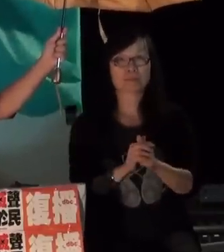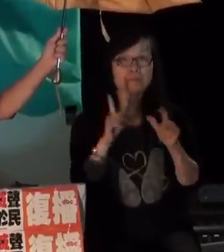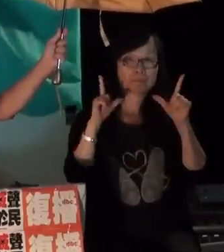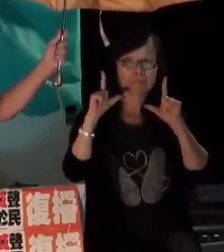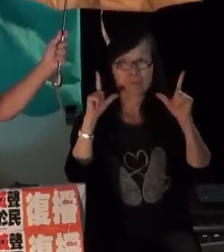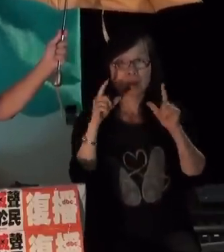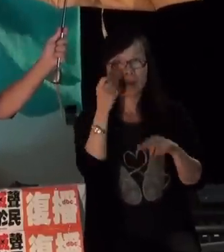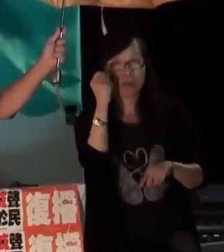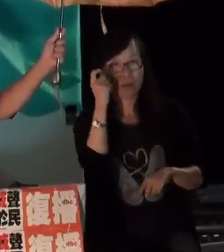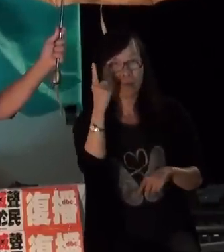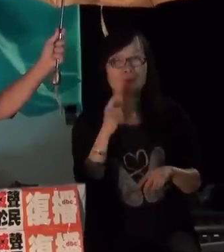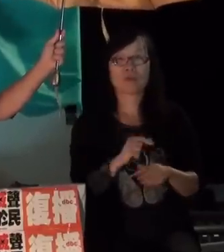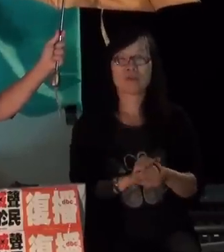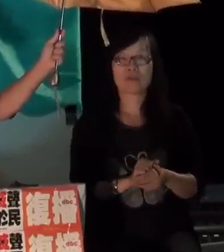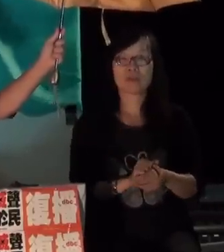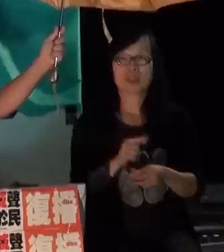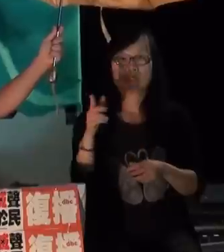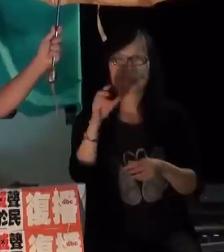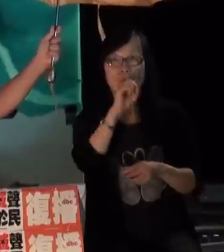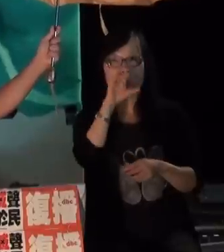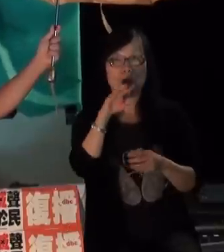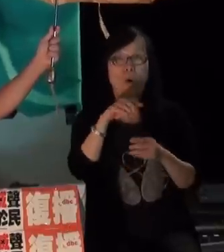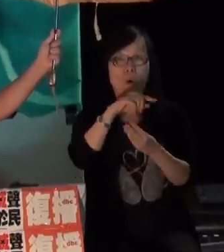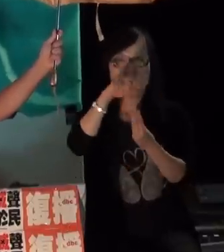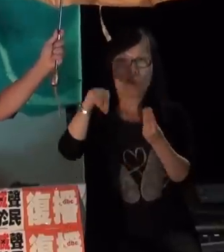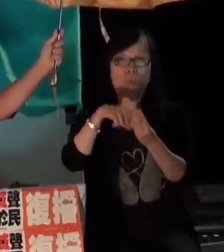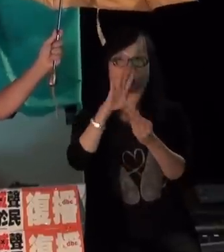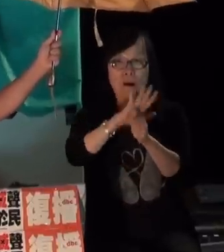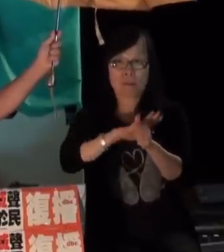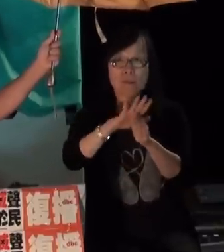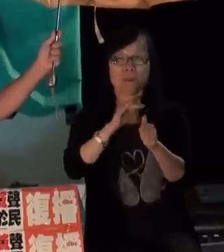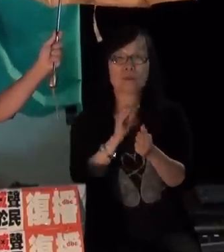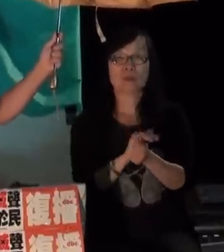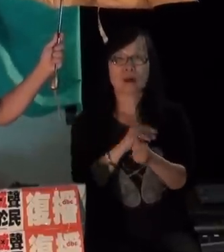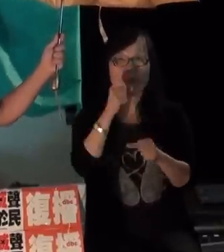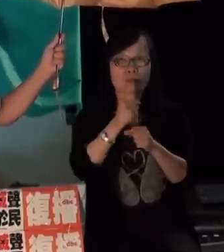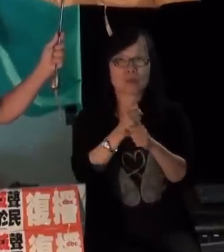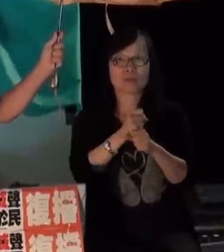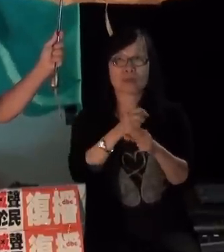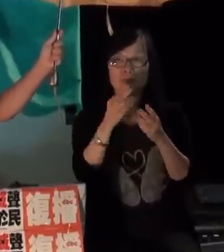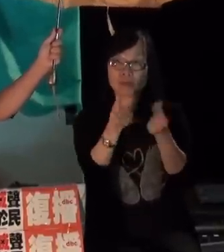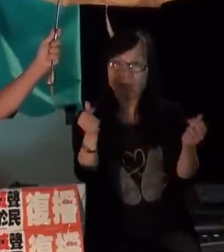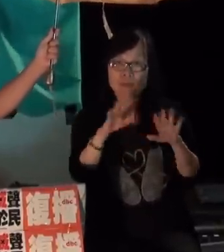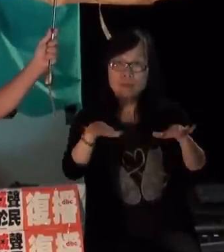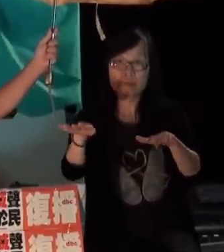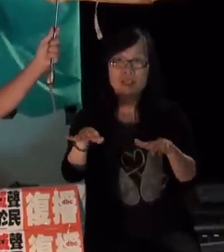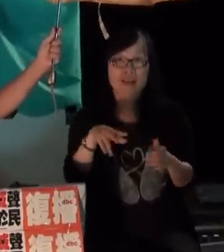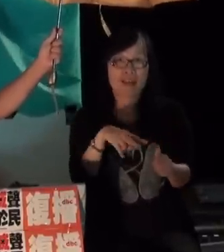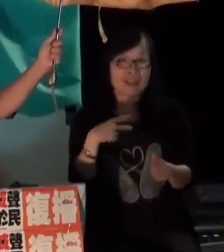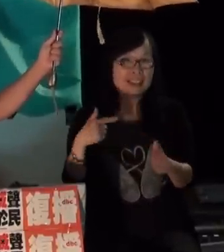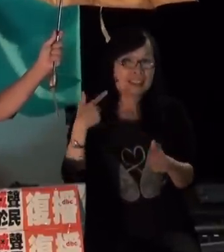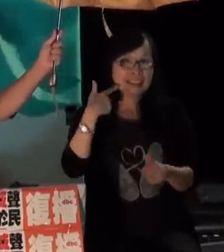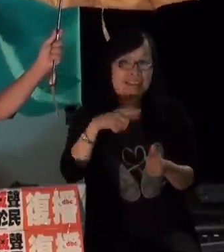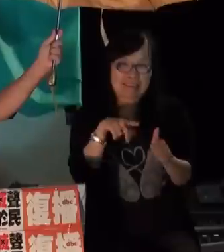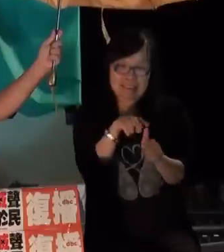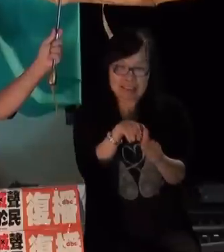度就因為我很奇怪，因為其實呢樣嘢照環保嘅定義，人造沙灘嗰個內灣係做唔到沙灘嘅。咁如果你夾硬去做沙灘嘅話咧，一